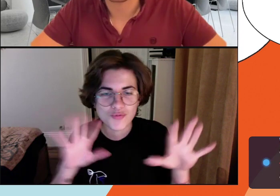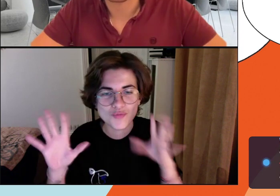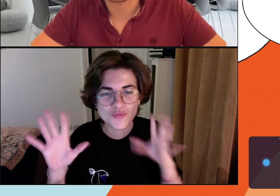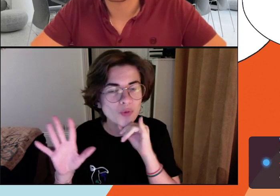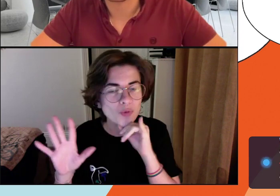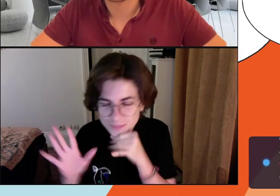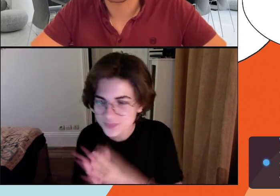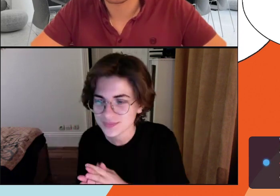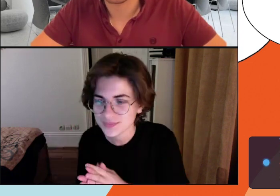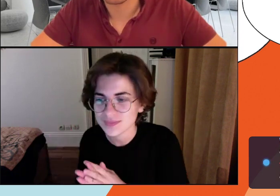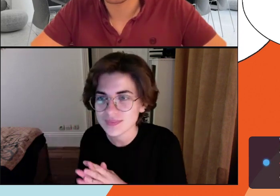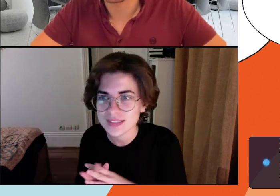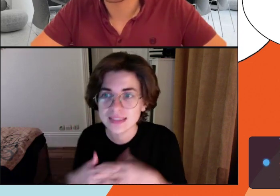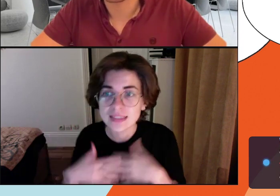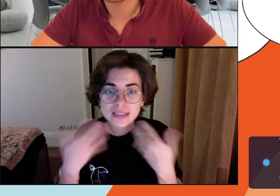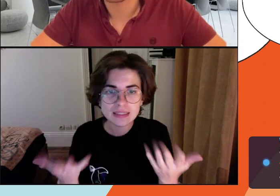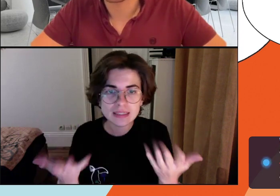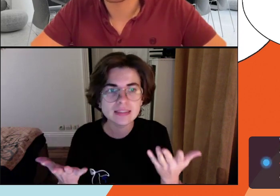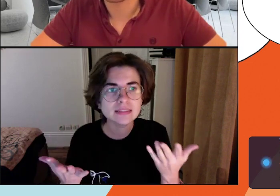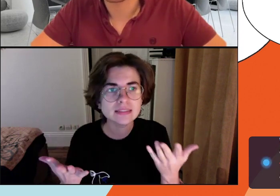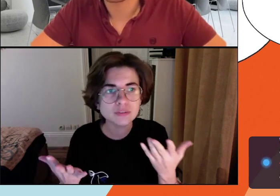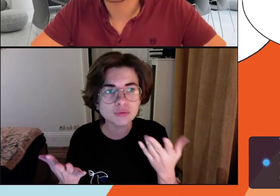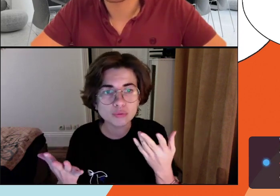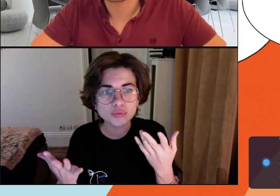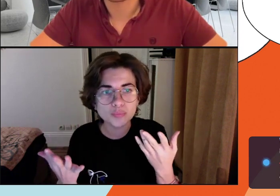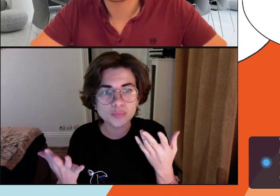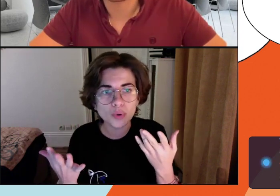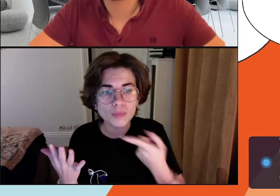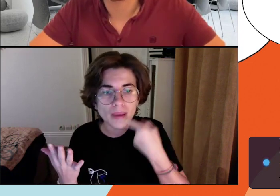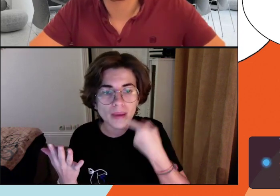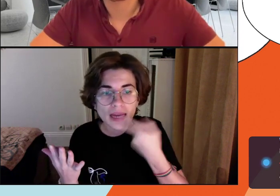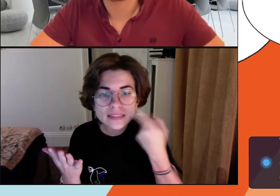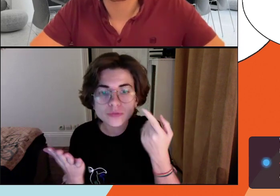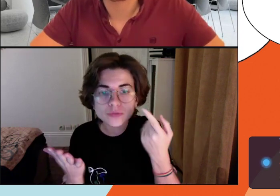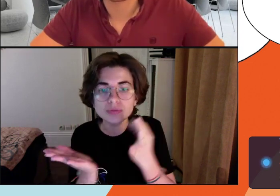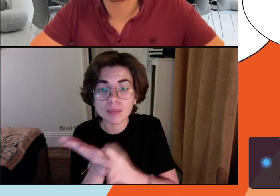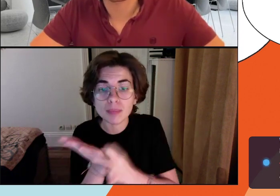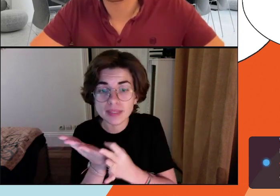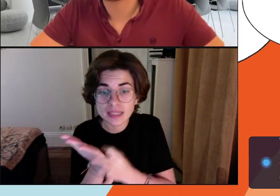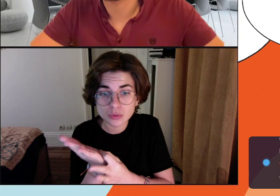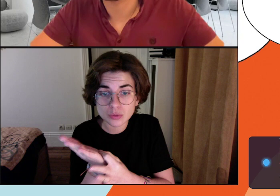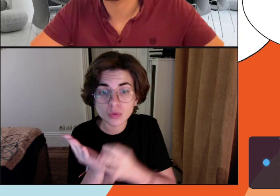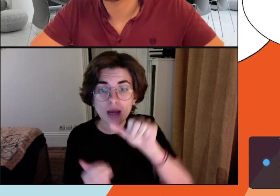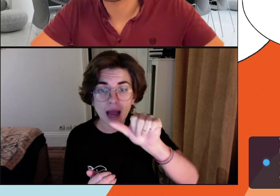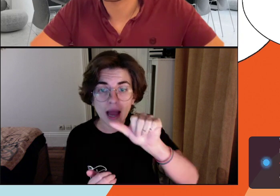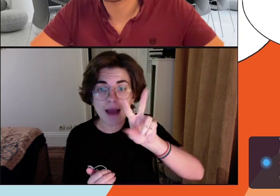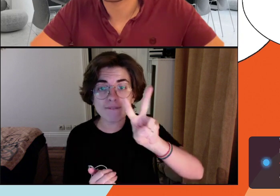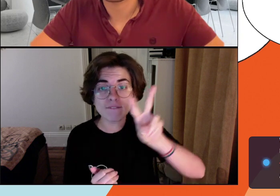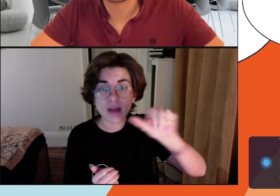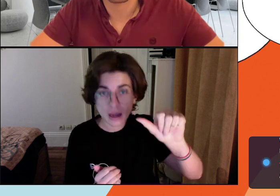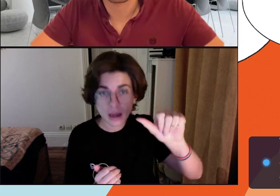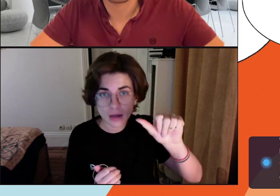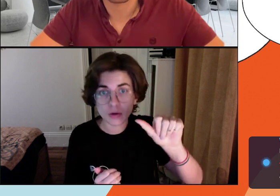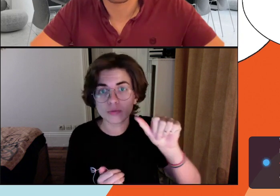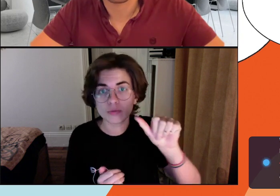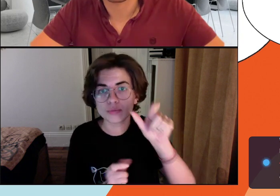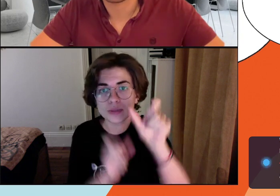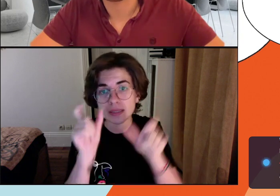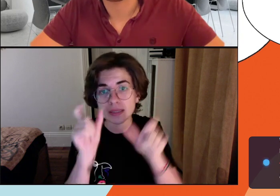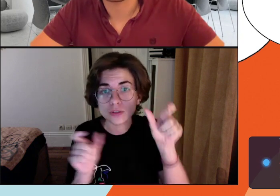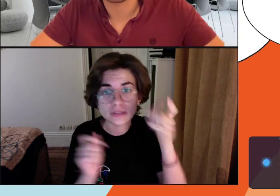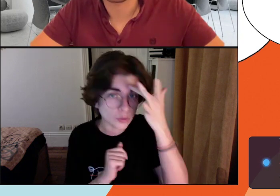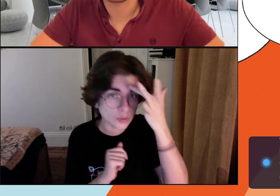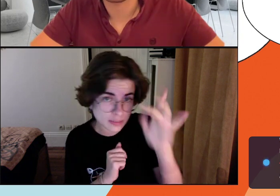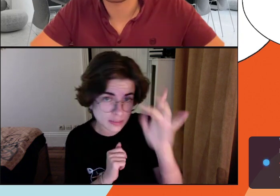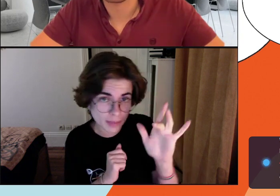brouillon. Et t'étais tout pour parler d'une application Ava. Alors, pour les personnes qui ne